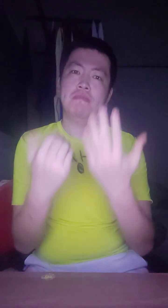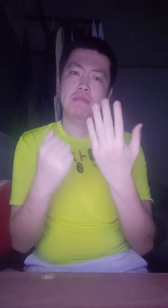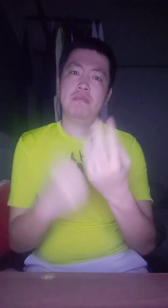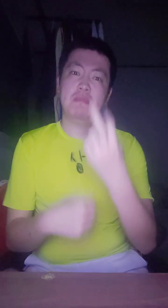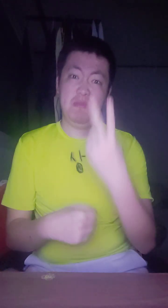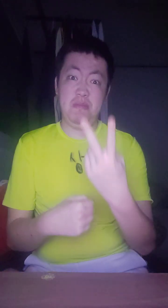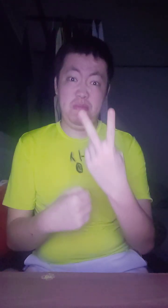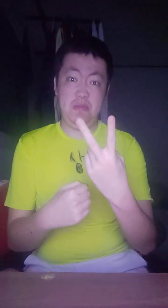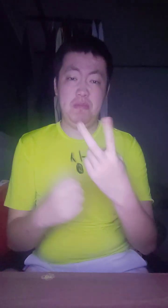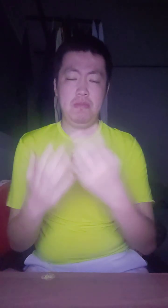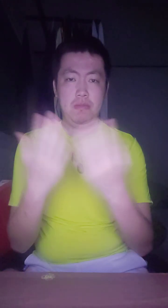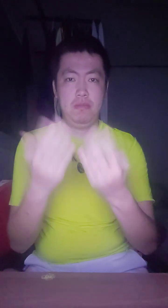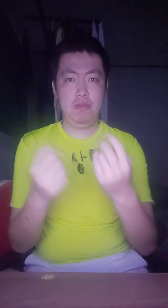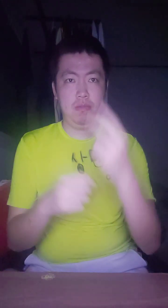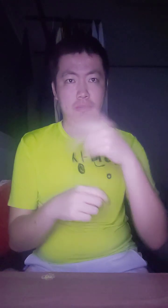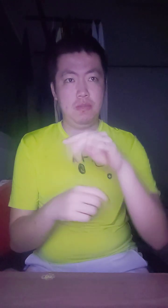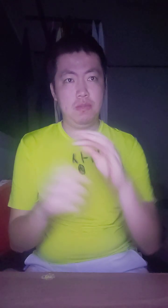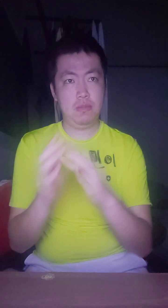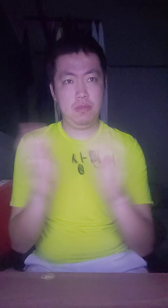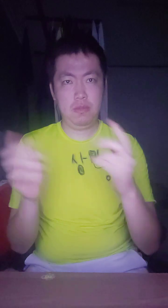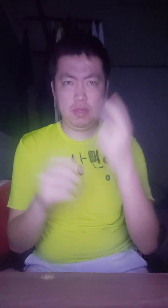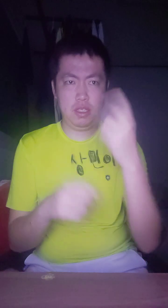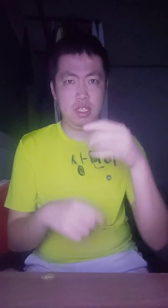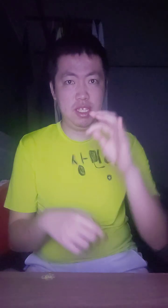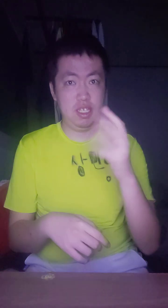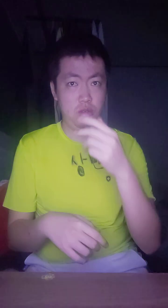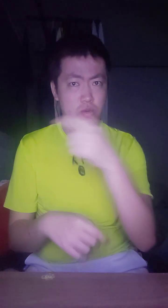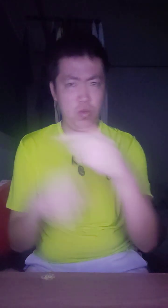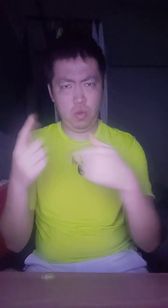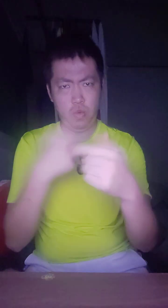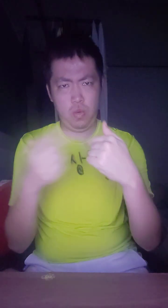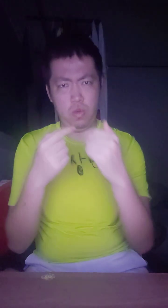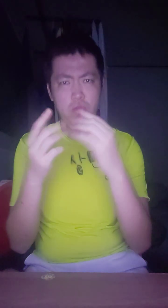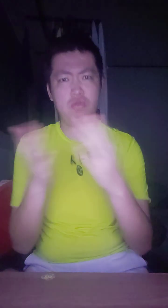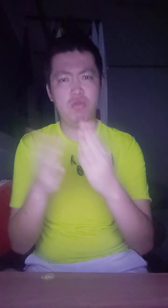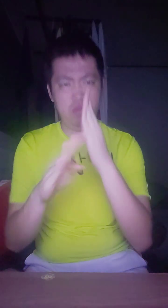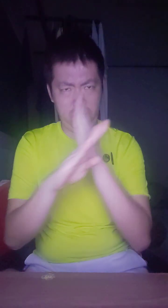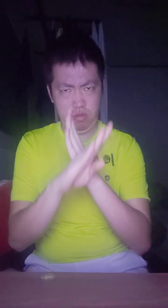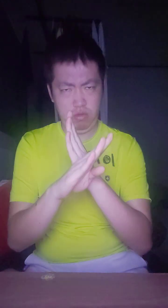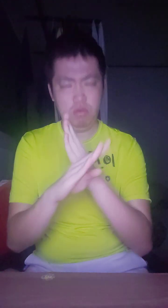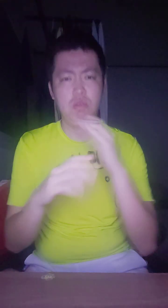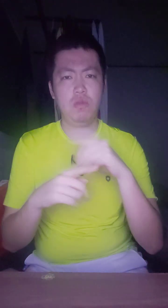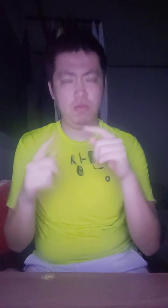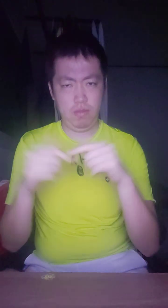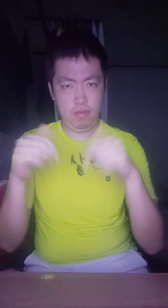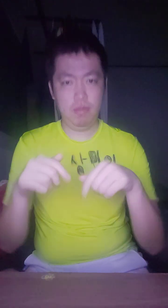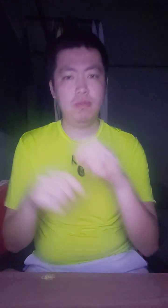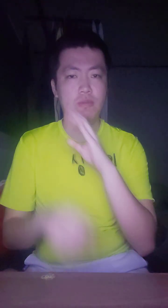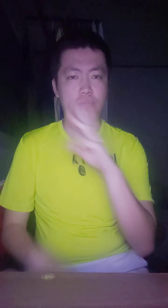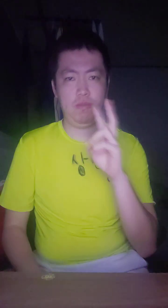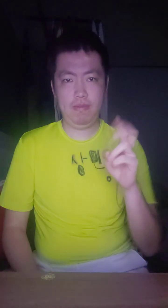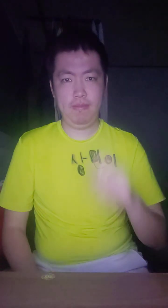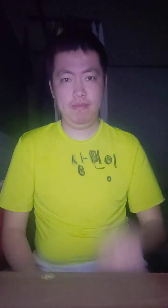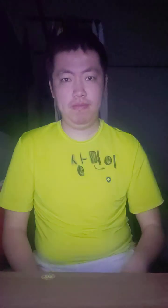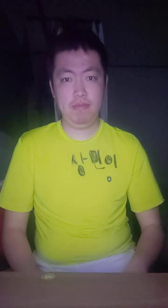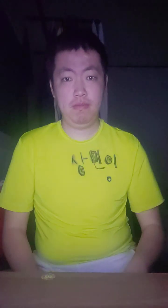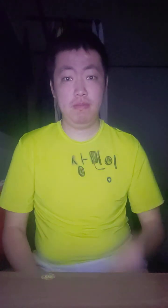10점에서 12점이 나왔고 전학, 학급 교체 다음으로 무거운 출석 정지 조치를 내렸던 겁니다. 하지만 가해 학생